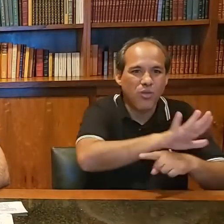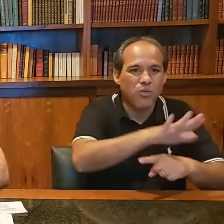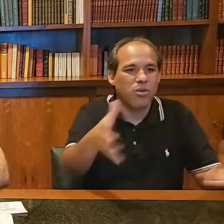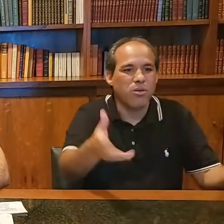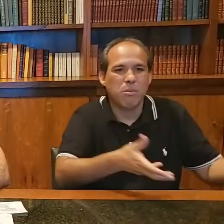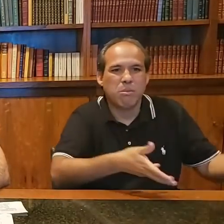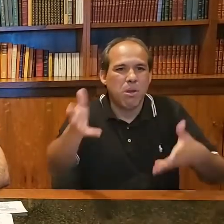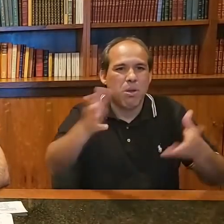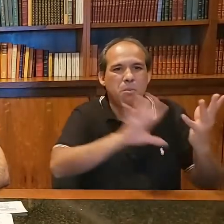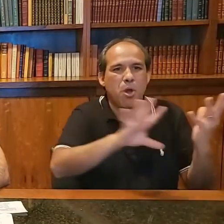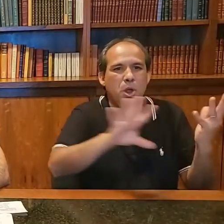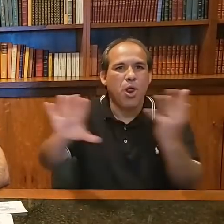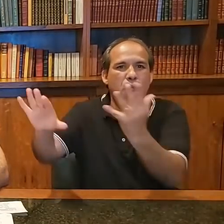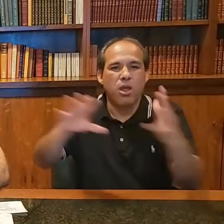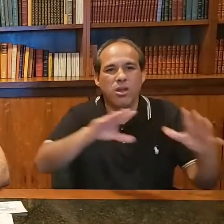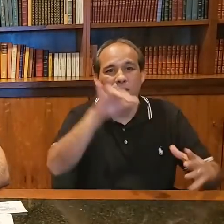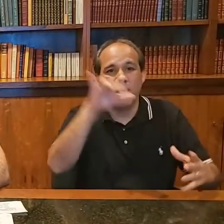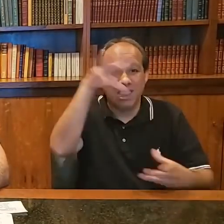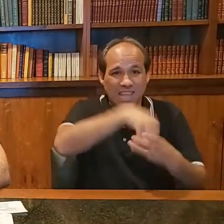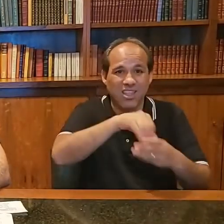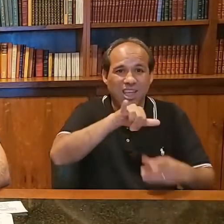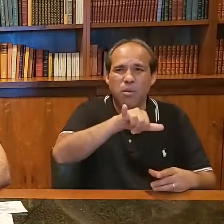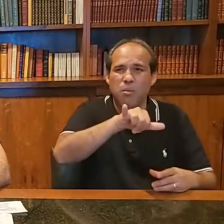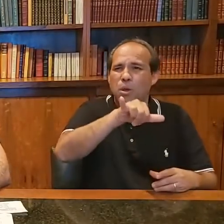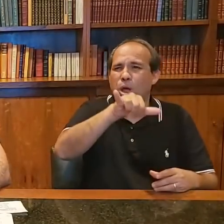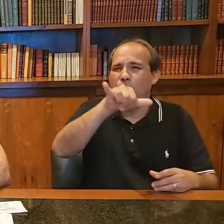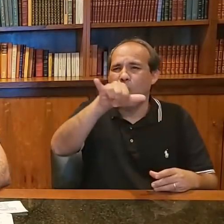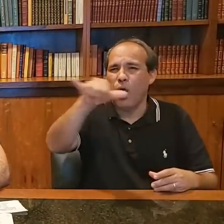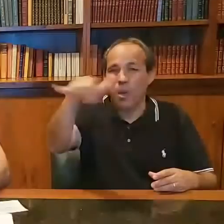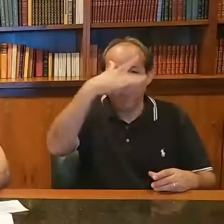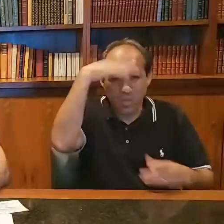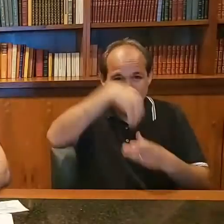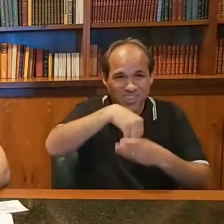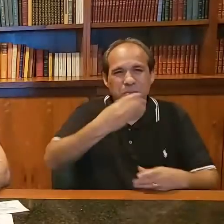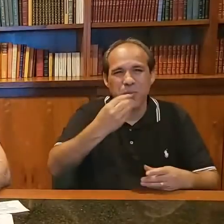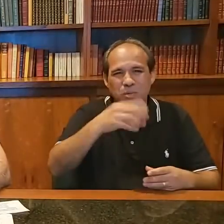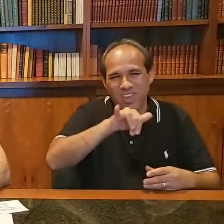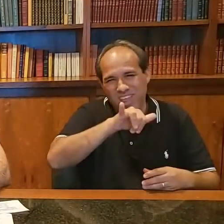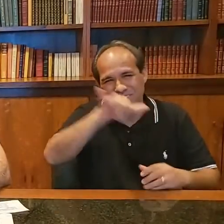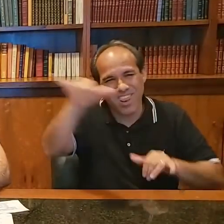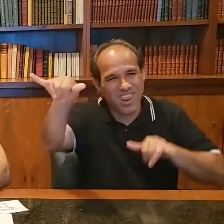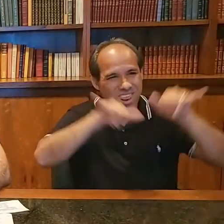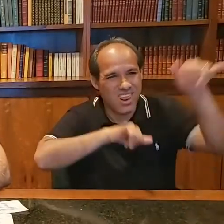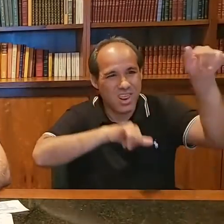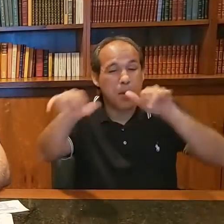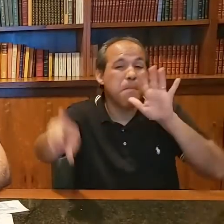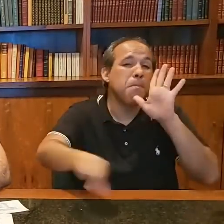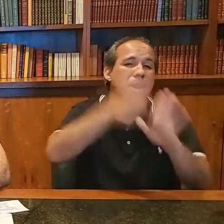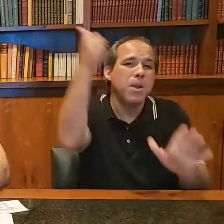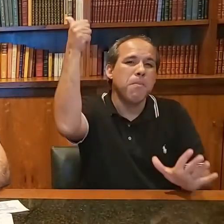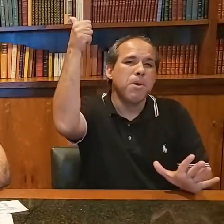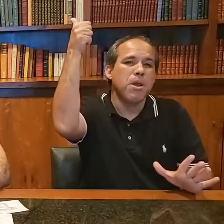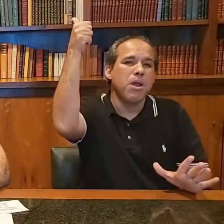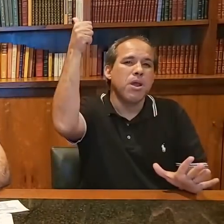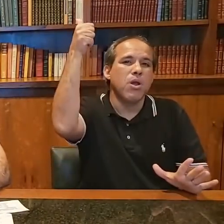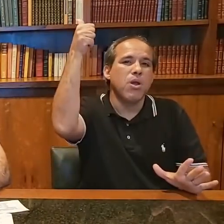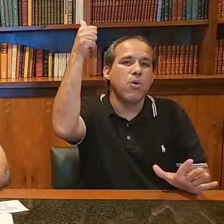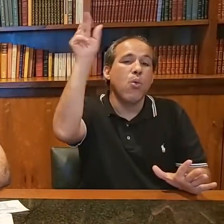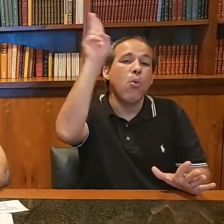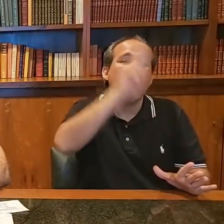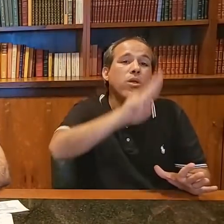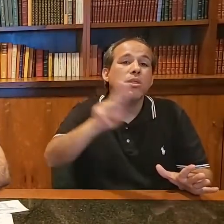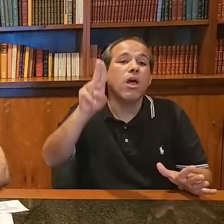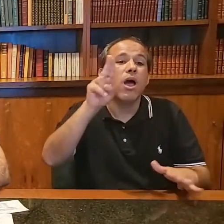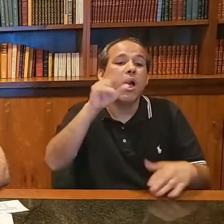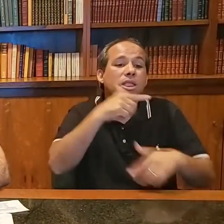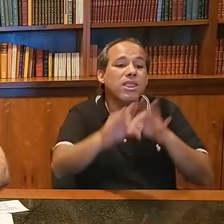por emergência, os primeiros que foram utilizados foram os hospitais universitários do MEC.